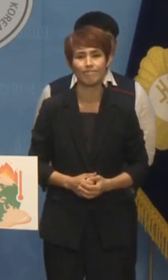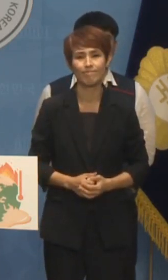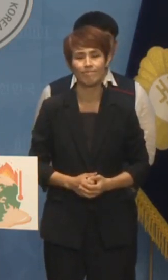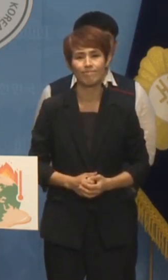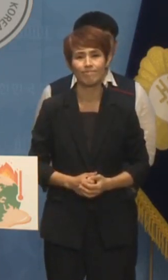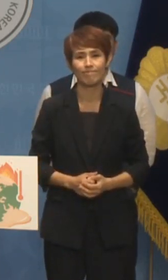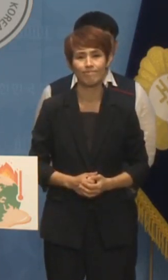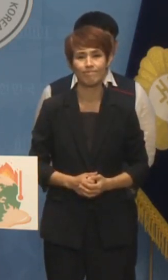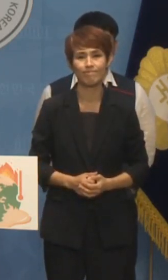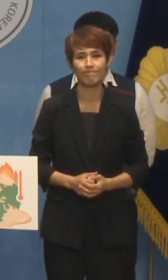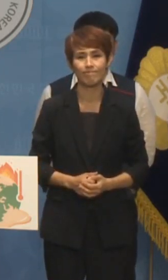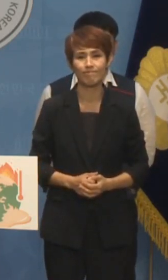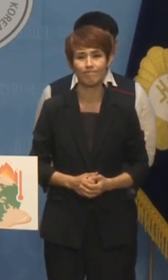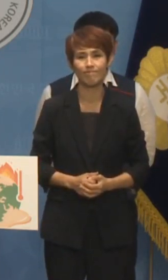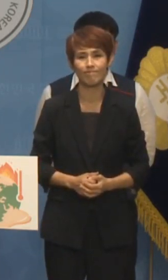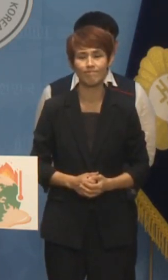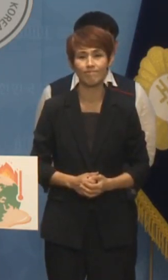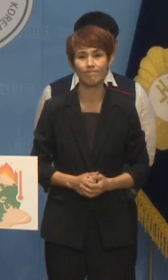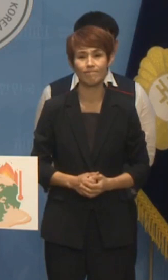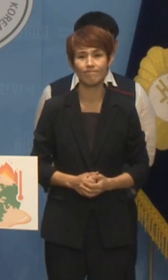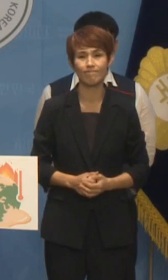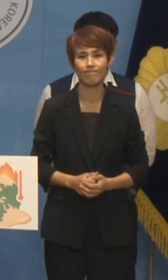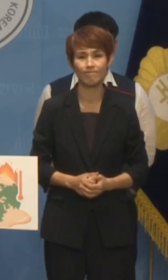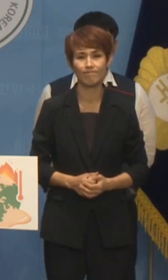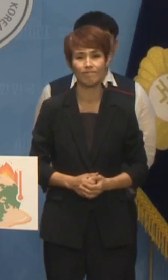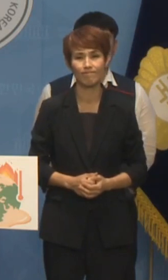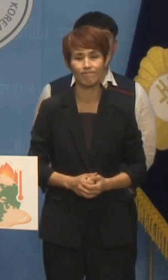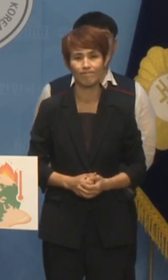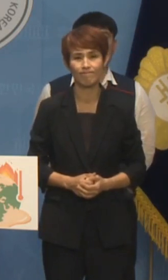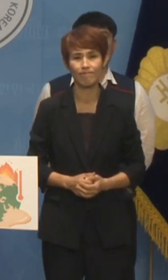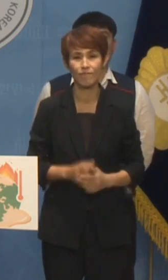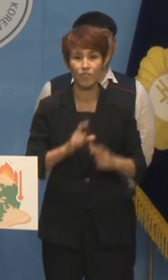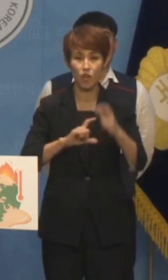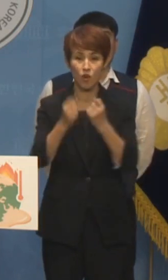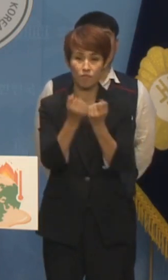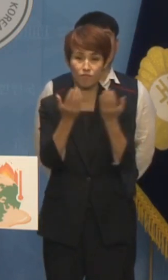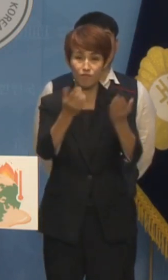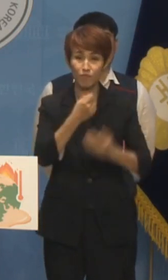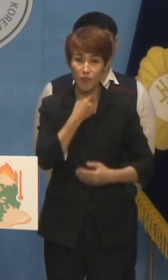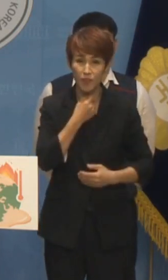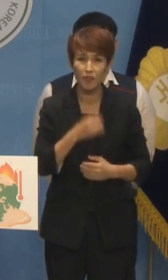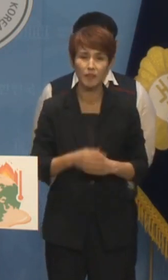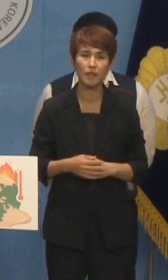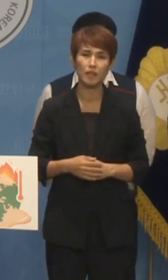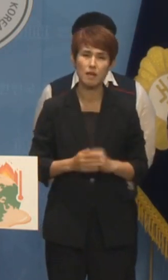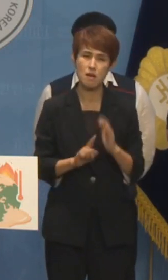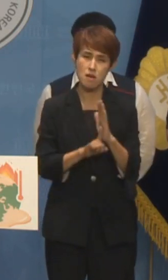좀 더 기자님들의 상상력을 이제 가지기 위해서 사실